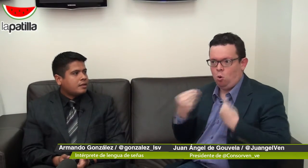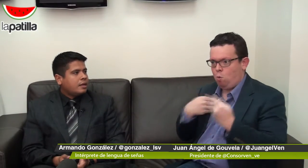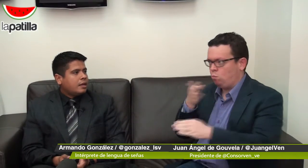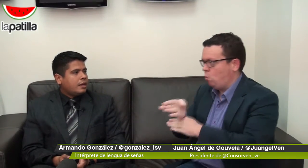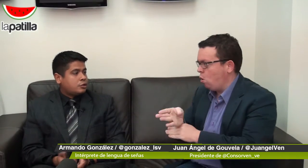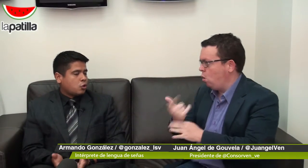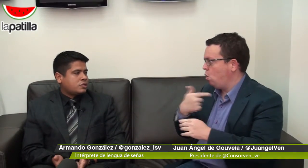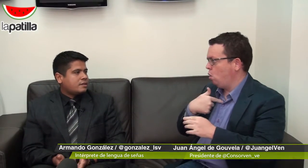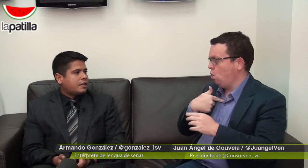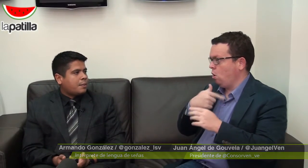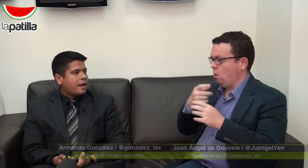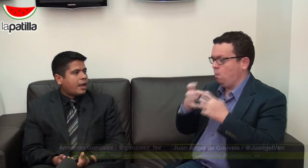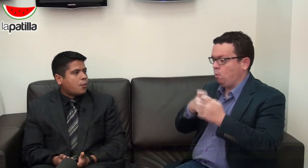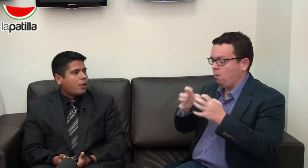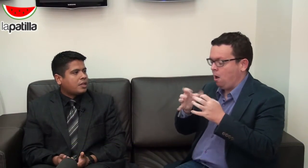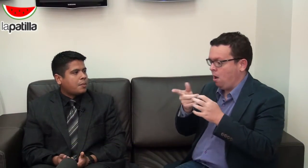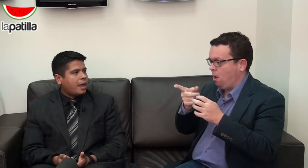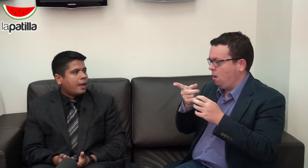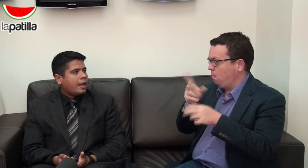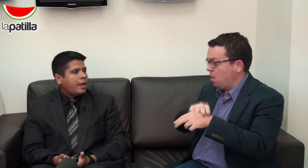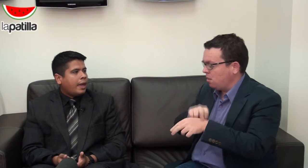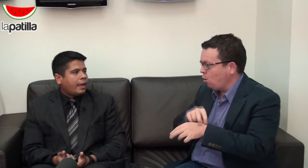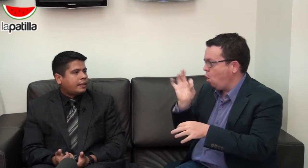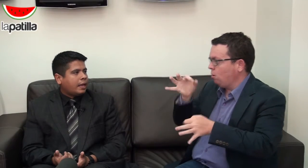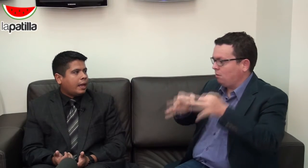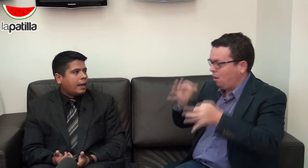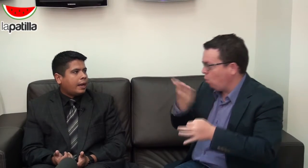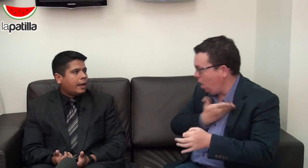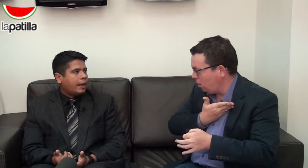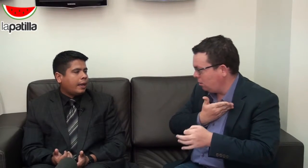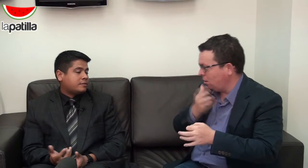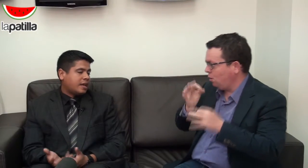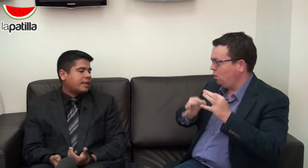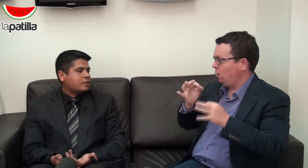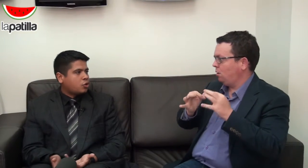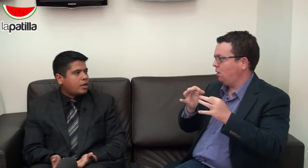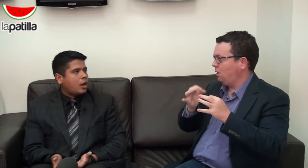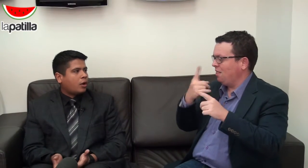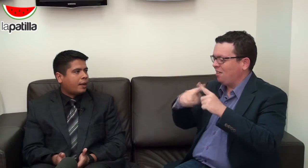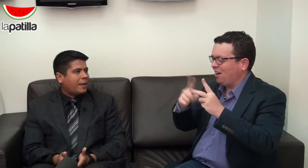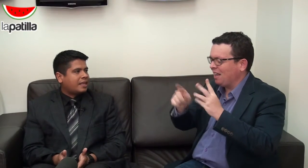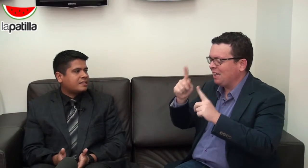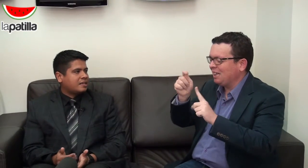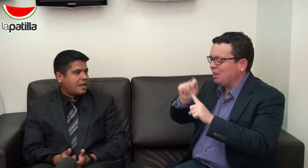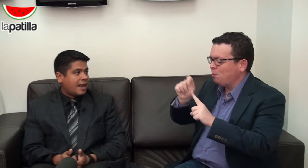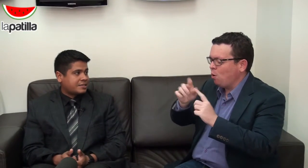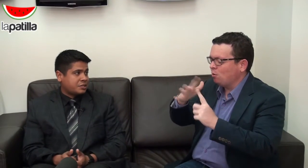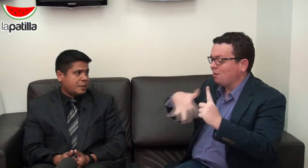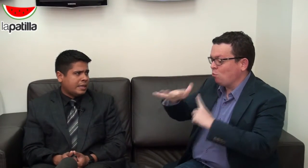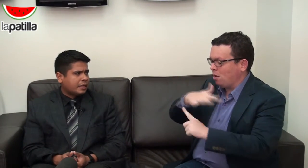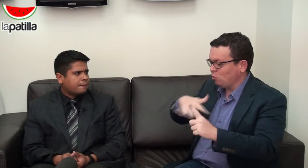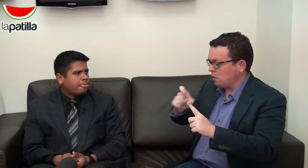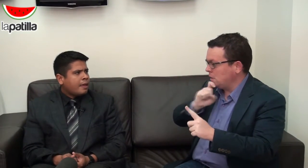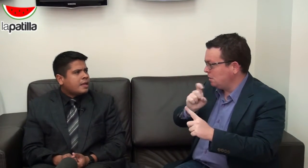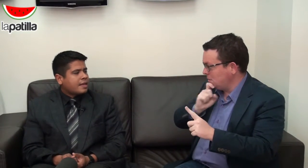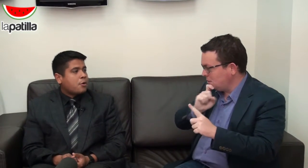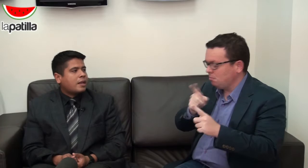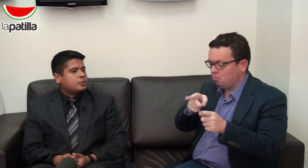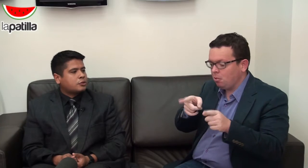y socias, de tal manera que ellos puedan también tener cierta asesoría en lo que respecta a la accesibilidad. Sabemos que la situación